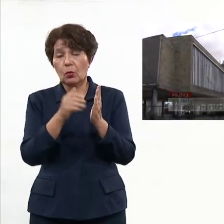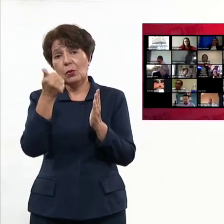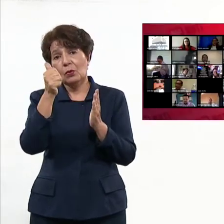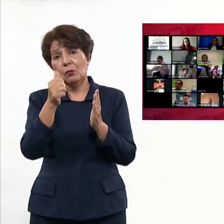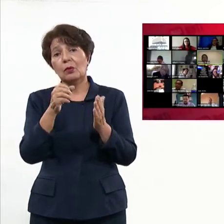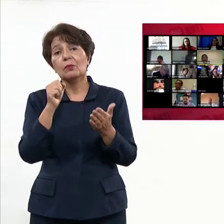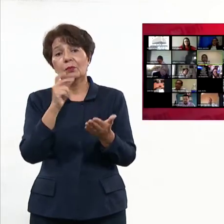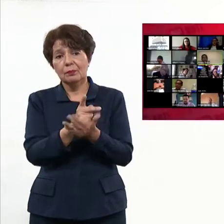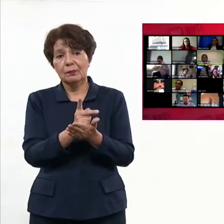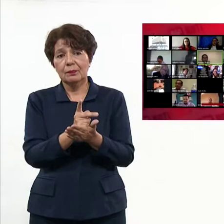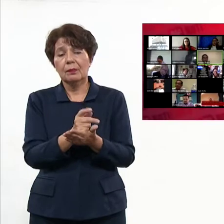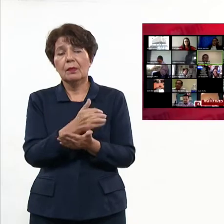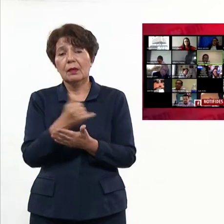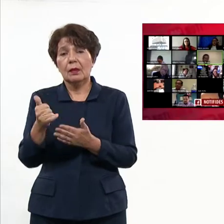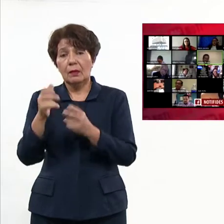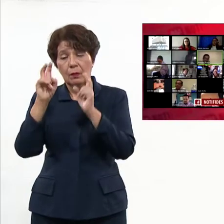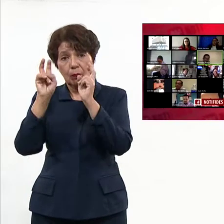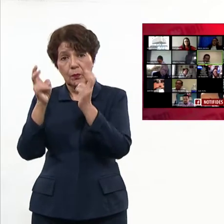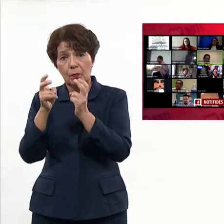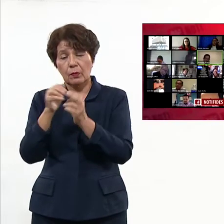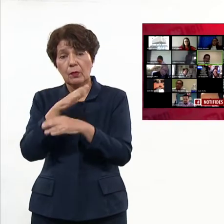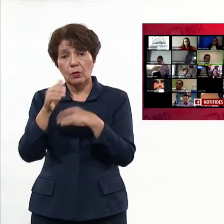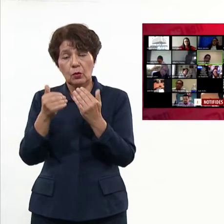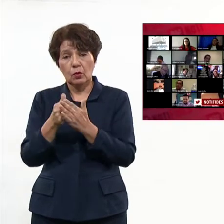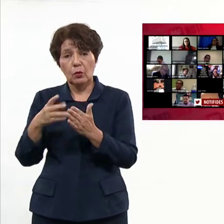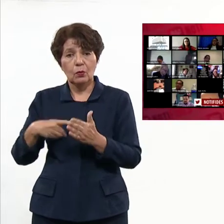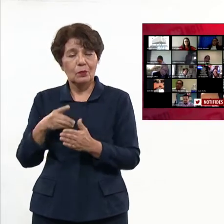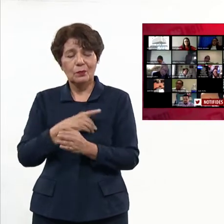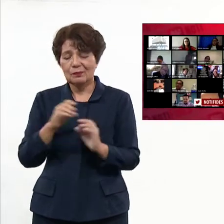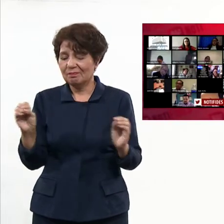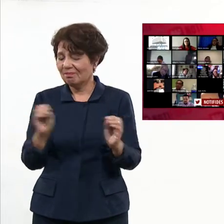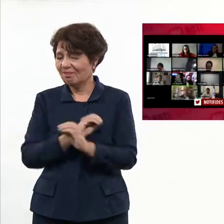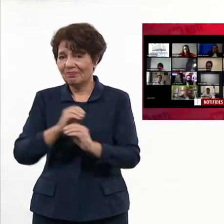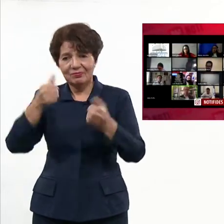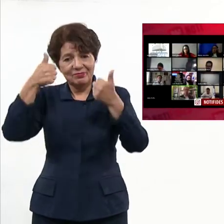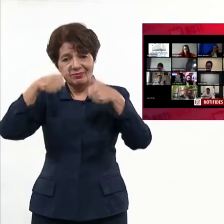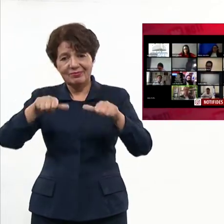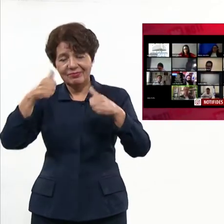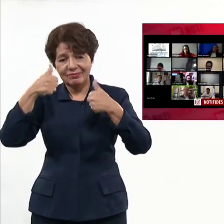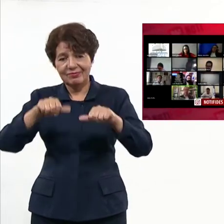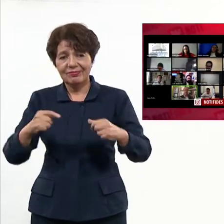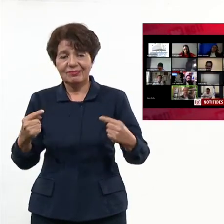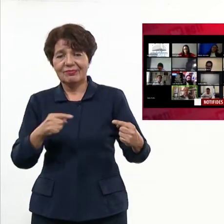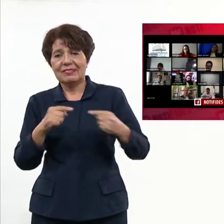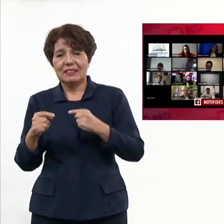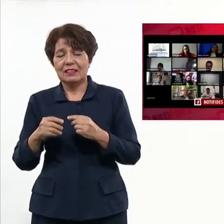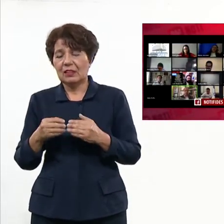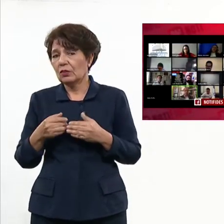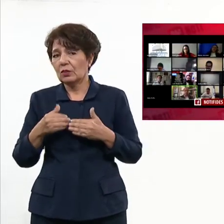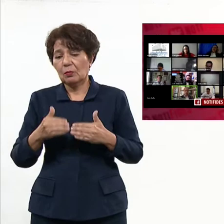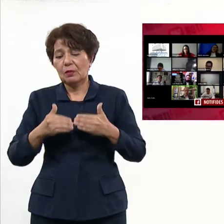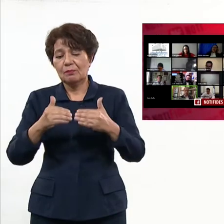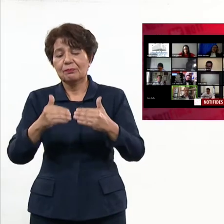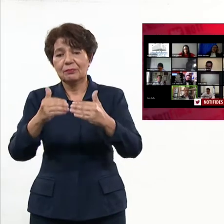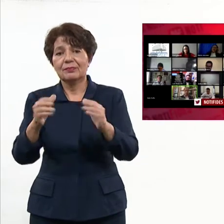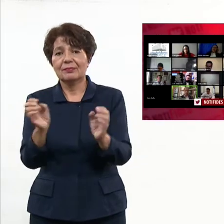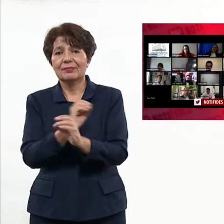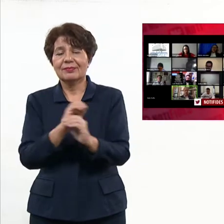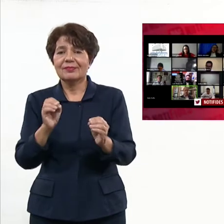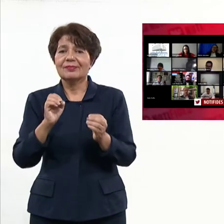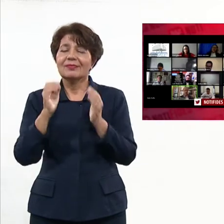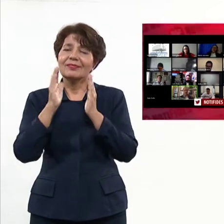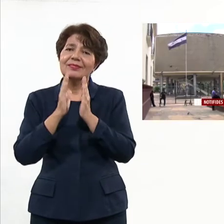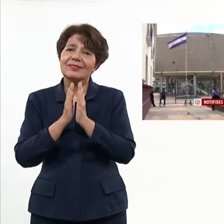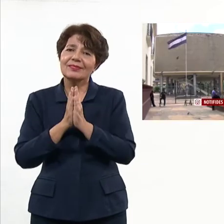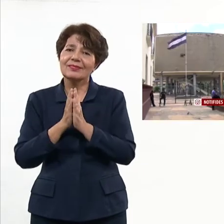aprobados todavía temas en los que los congresistas no se ponen de acuerdo y esto está impidiendo el avance de su aprobación desde siete